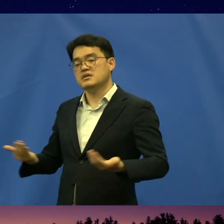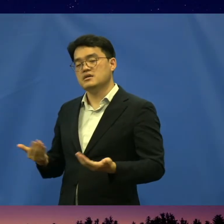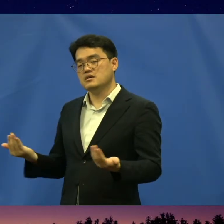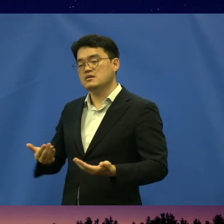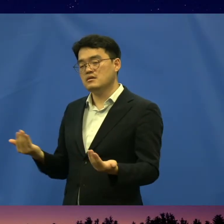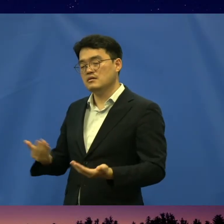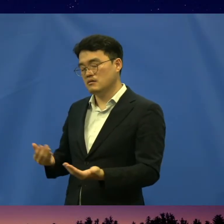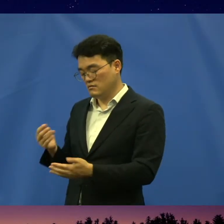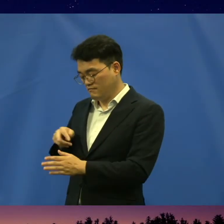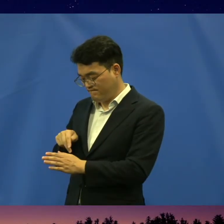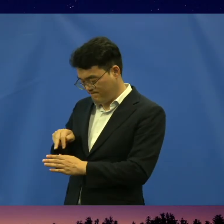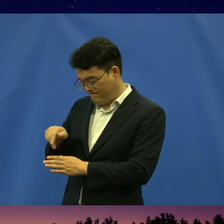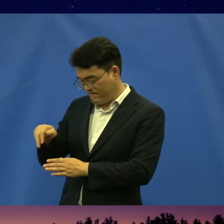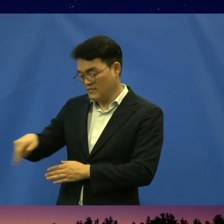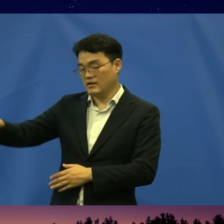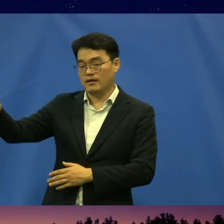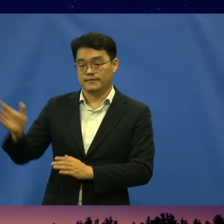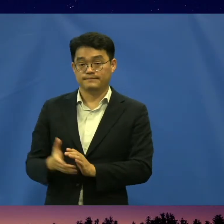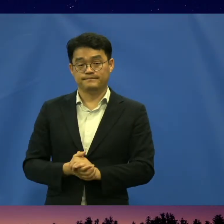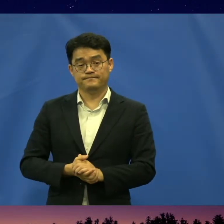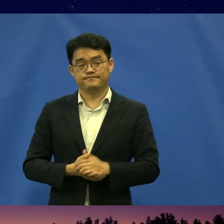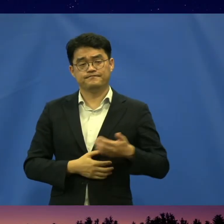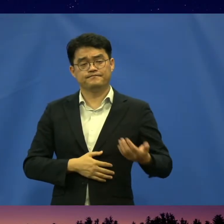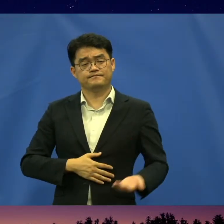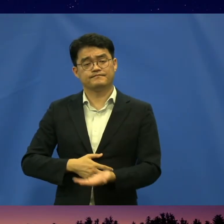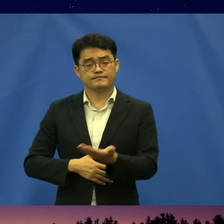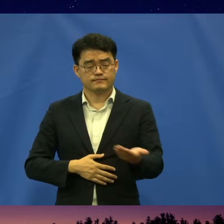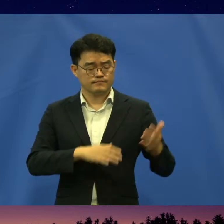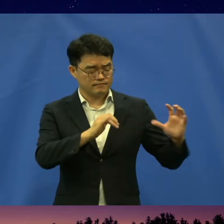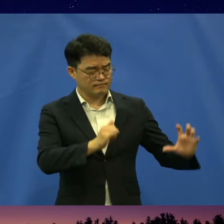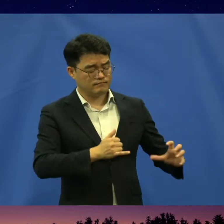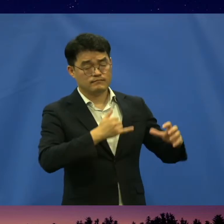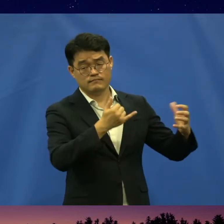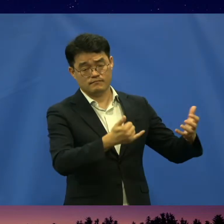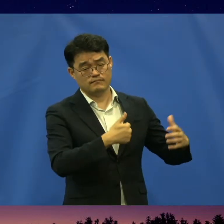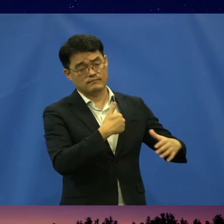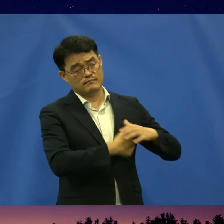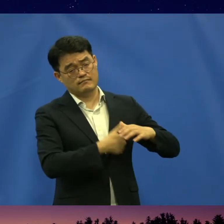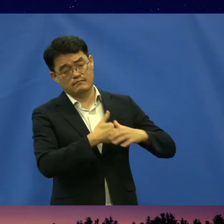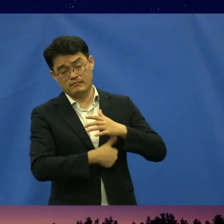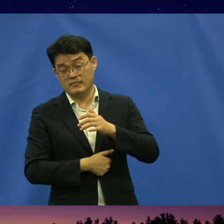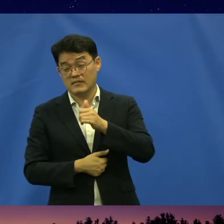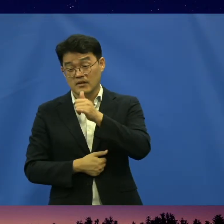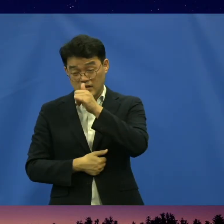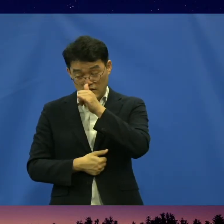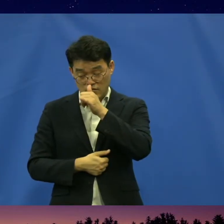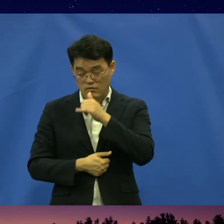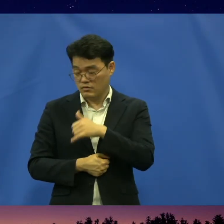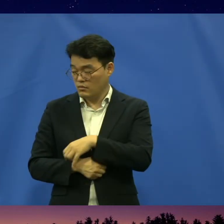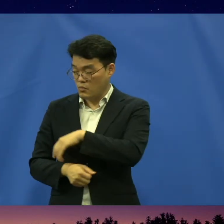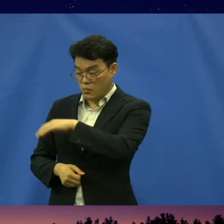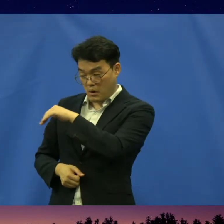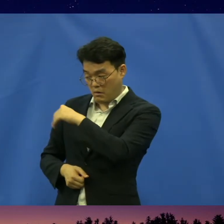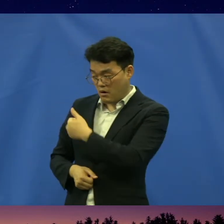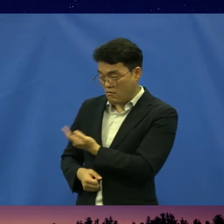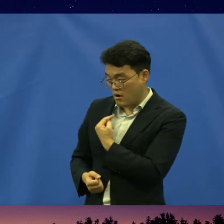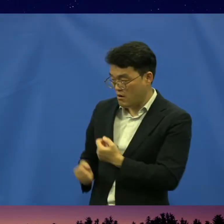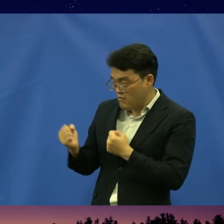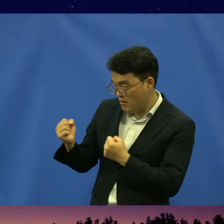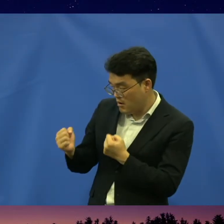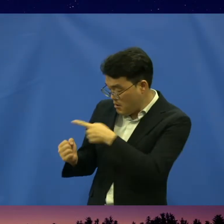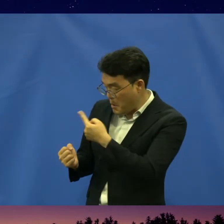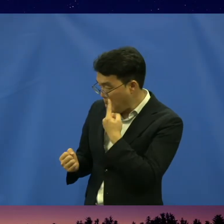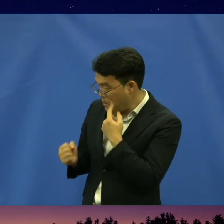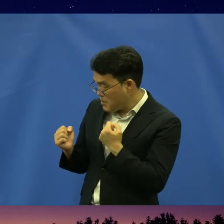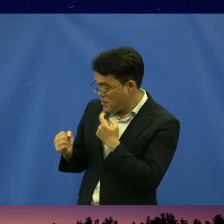세상 안에서 날마다 벌어지는 일이에요. 시비를 걸어요. 그리고 거기에 응해주기를 기다려요. 그럼 응하는